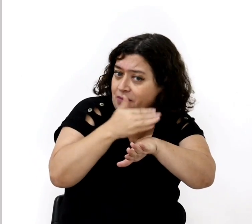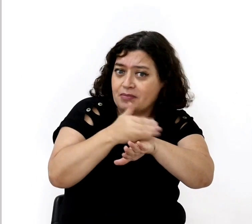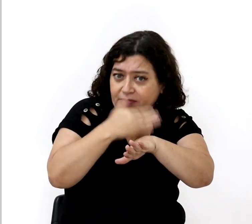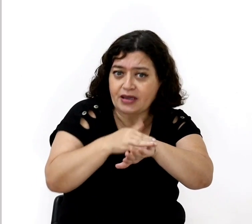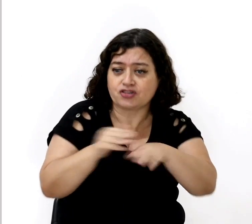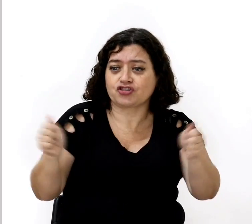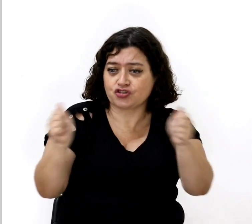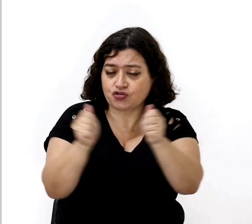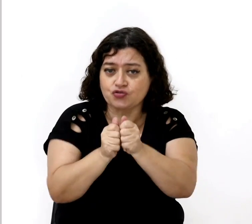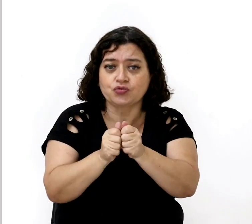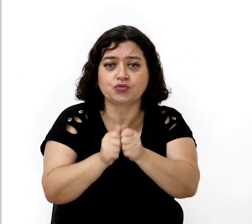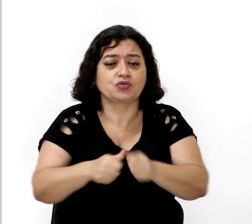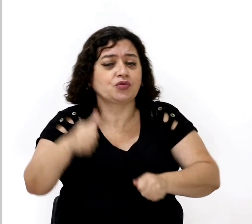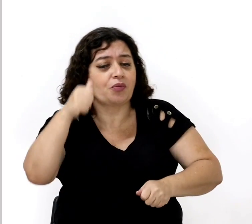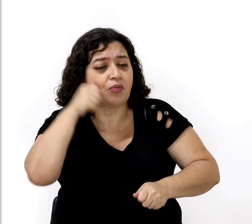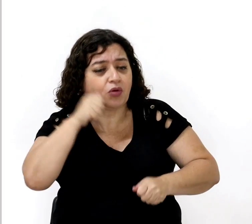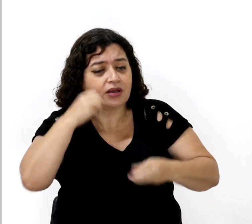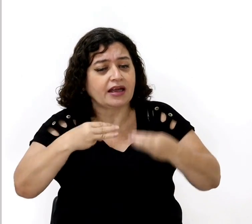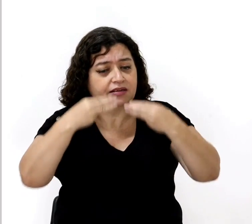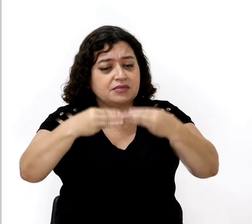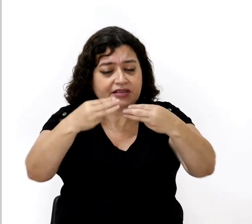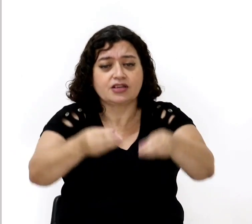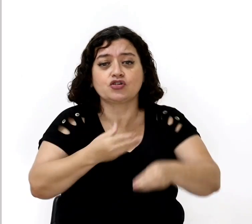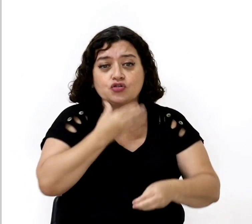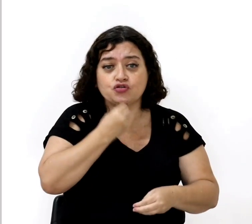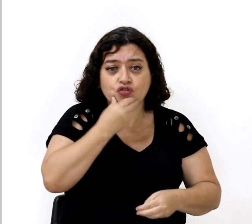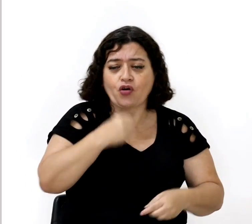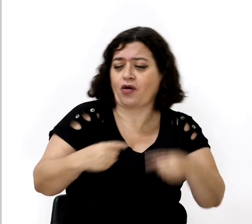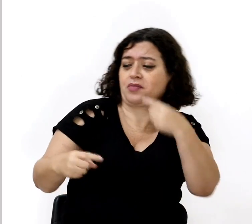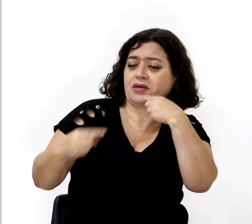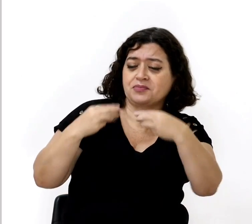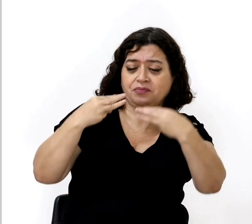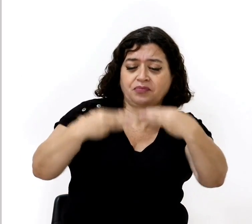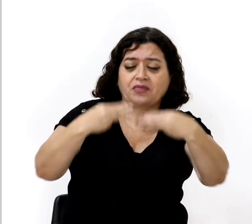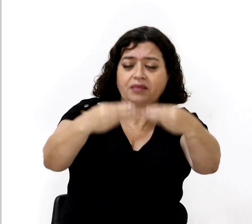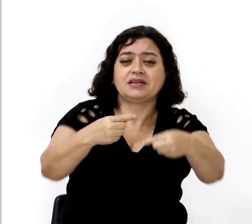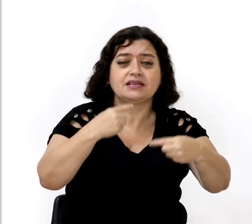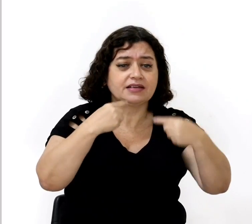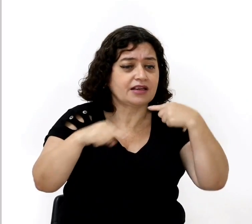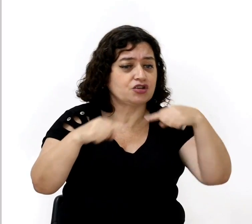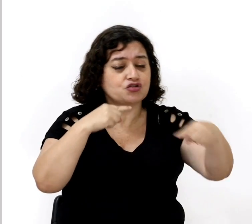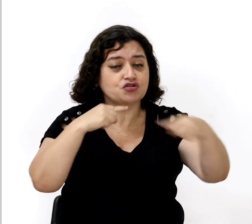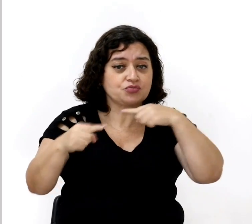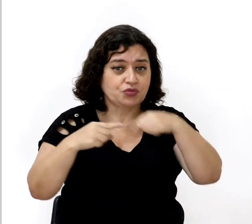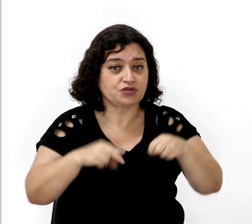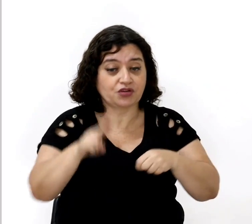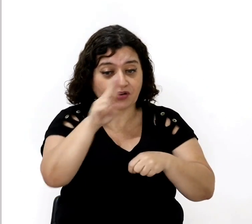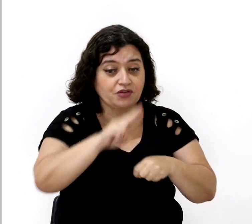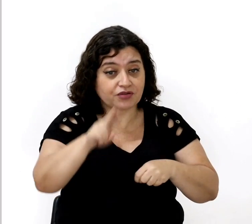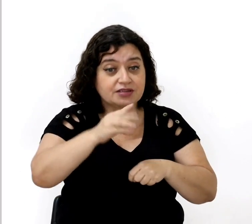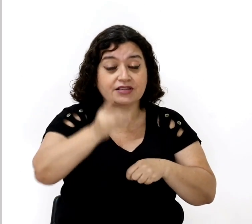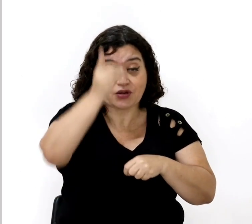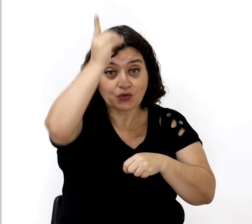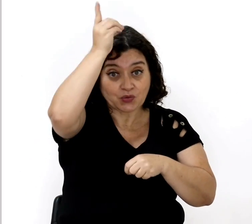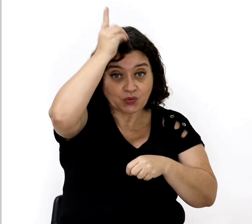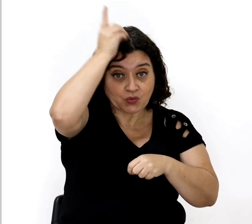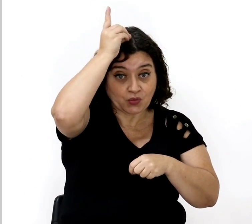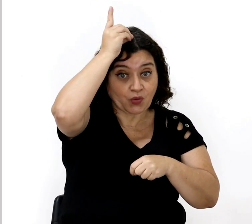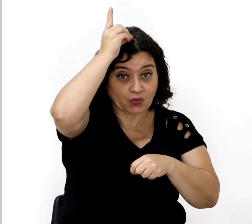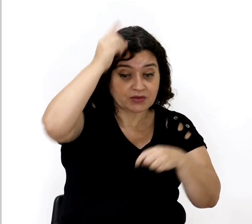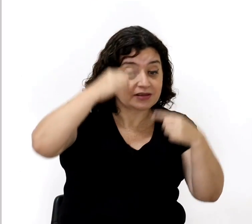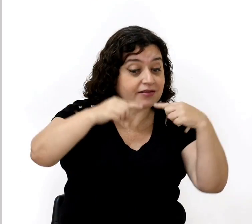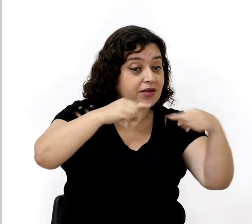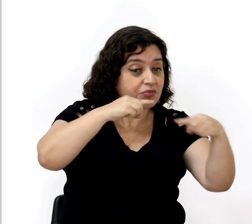tem um ministério de mulheres, de homens, tem um ministério de música, onde você aplica talentos e habilidades da